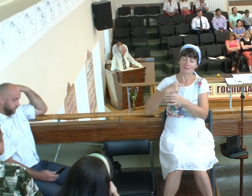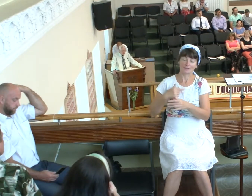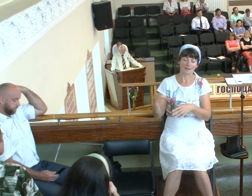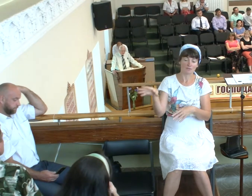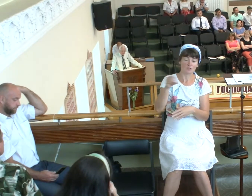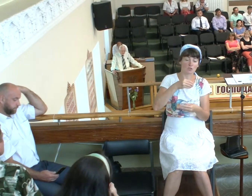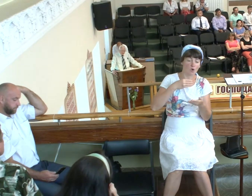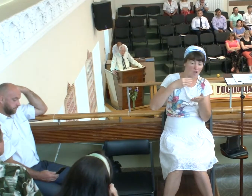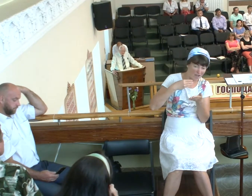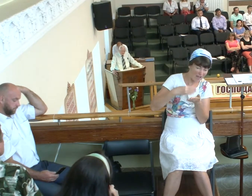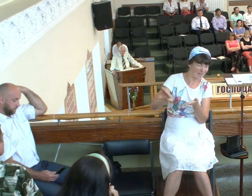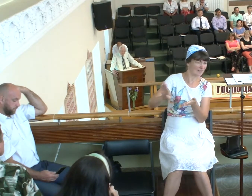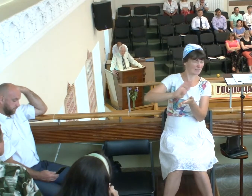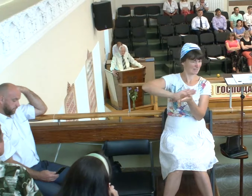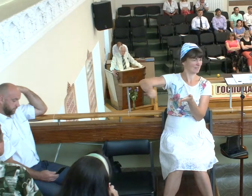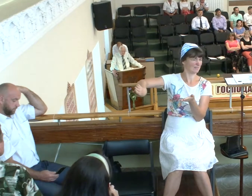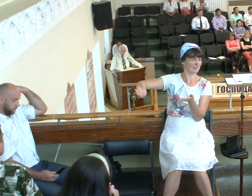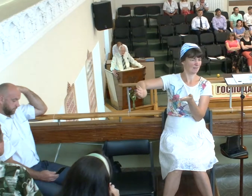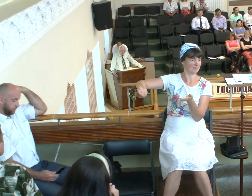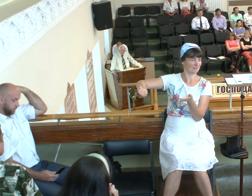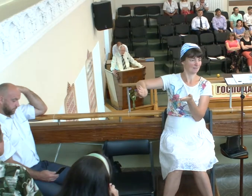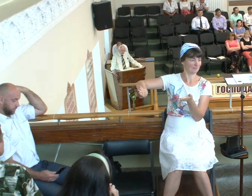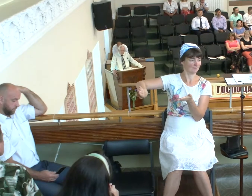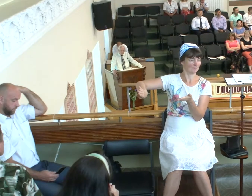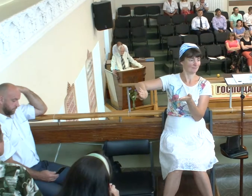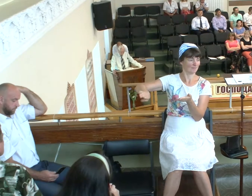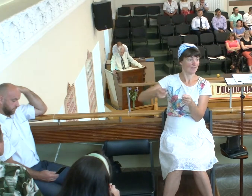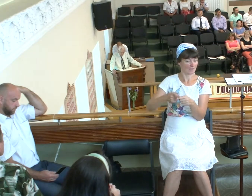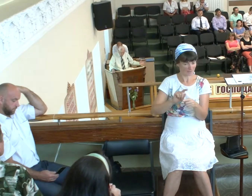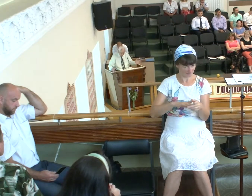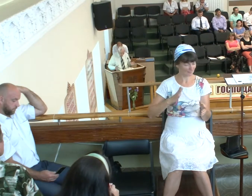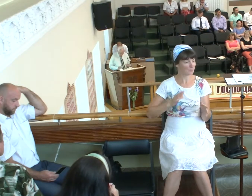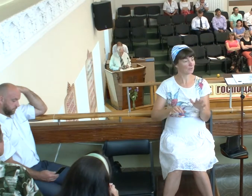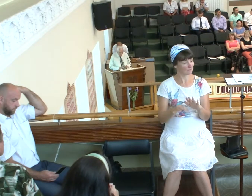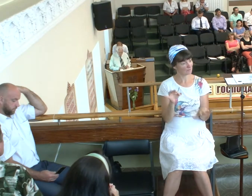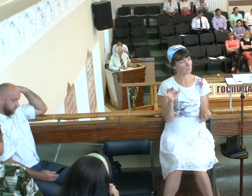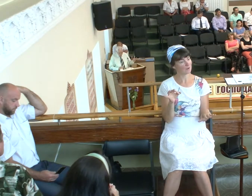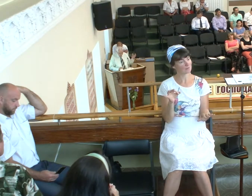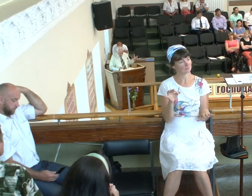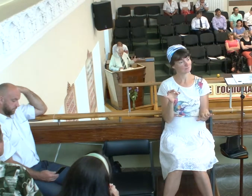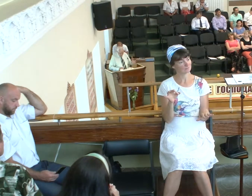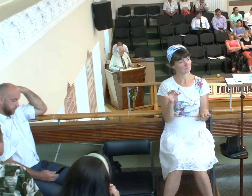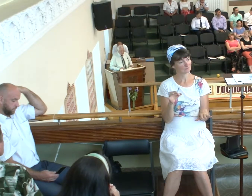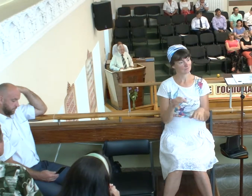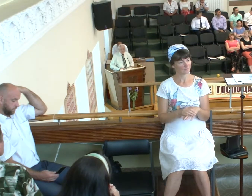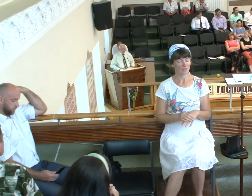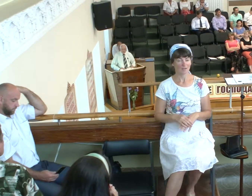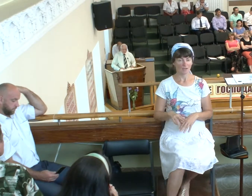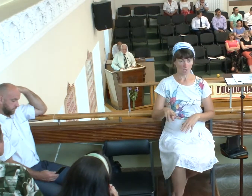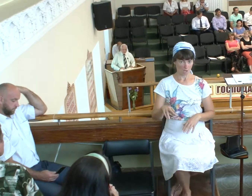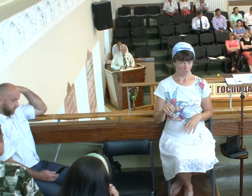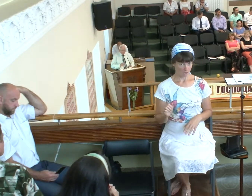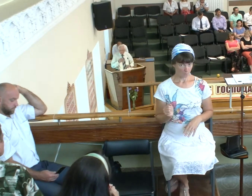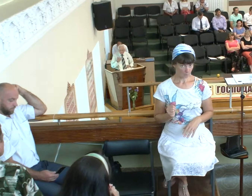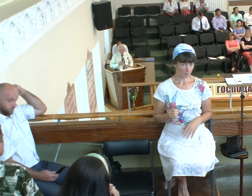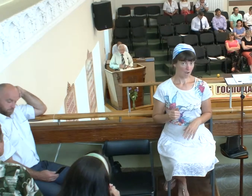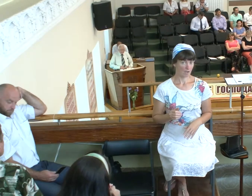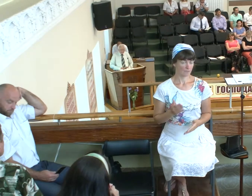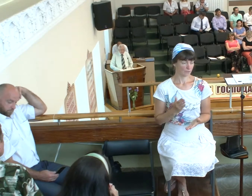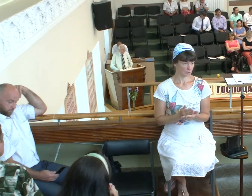сестры, выбор, который делаем мы, апостол Павел писал, у него было положение,